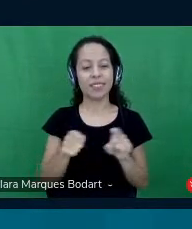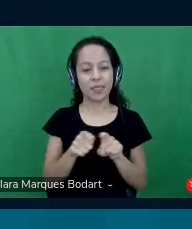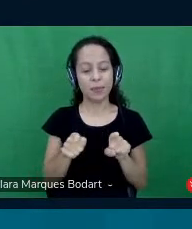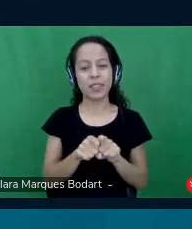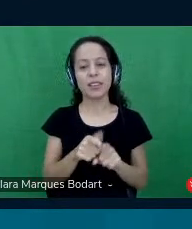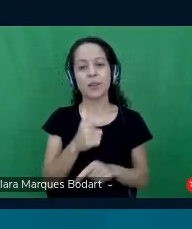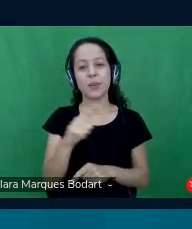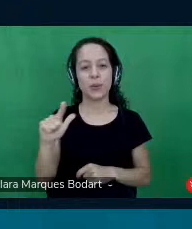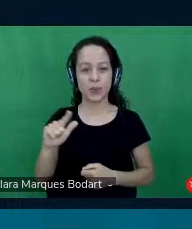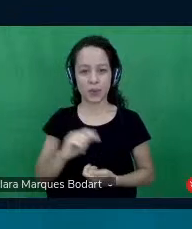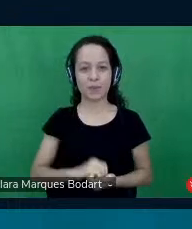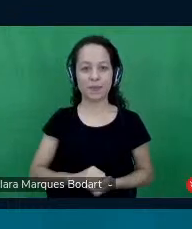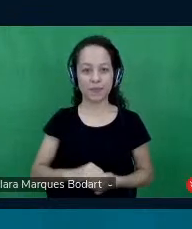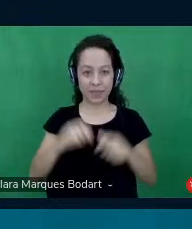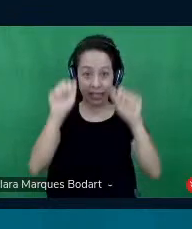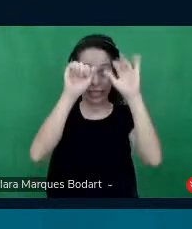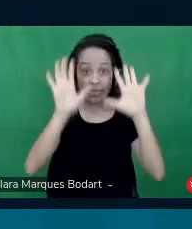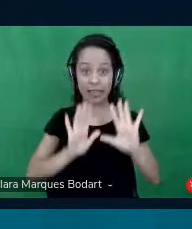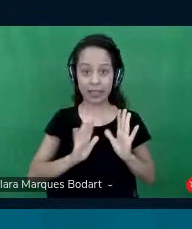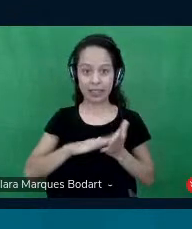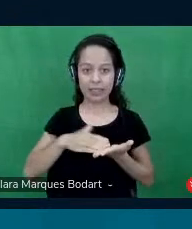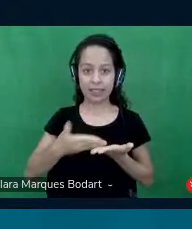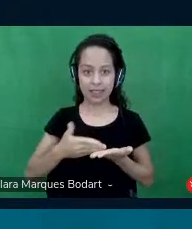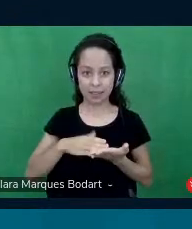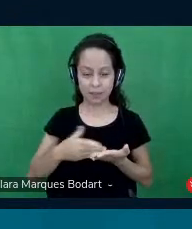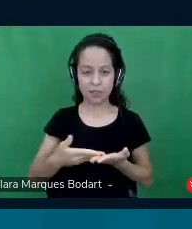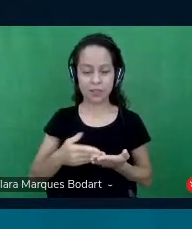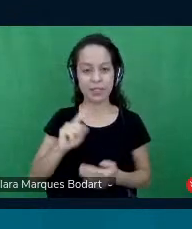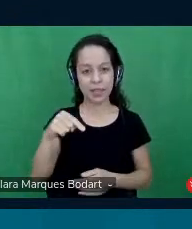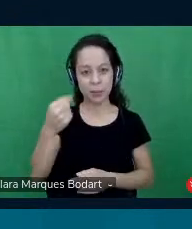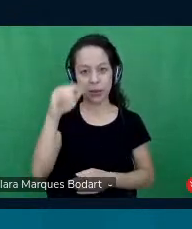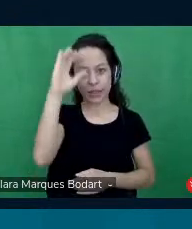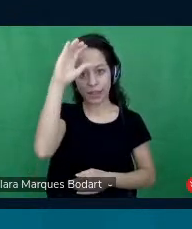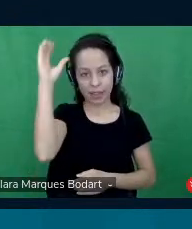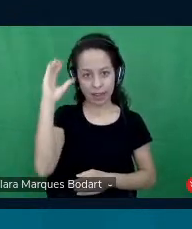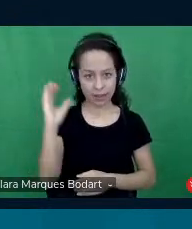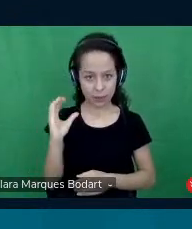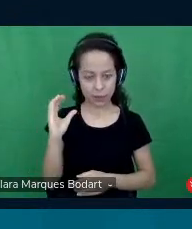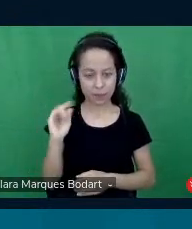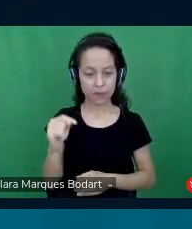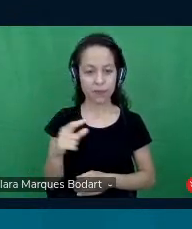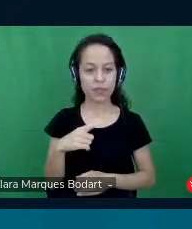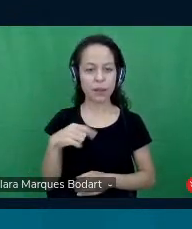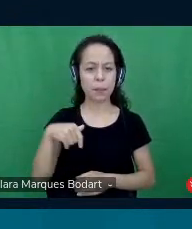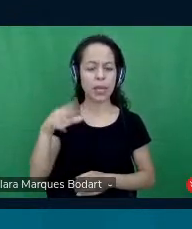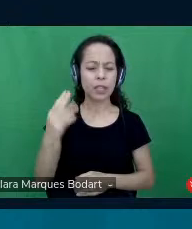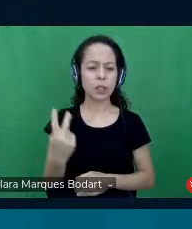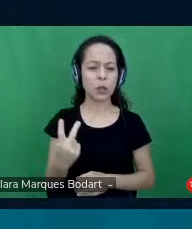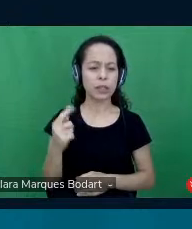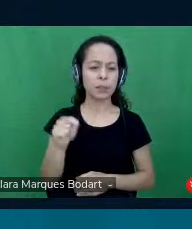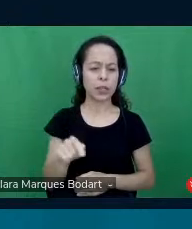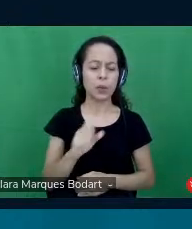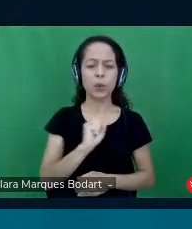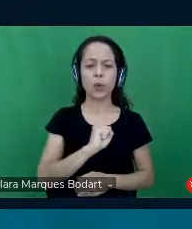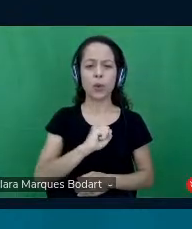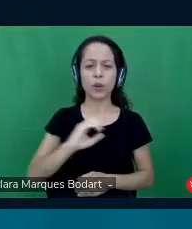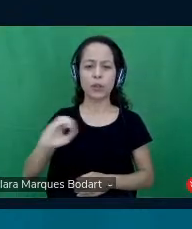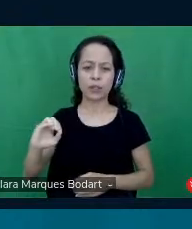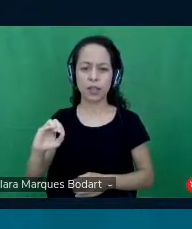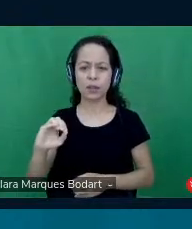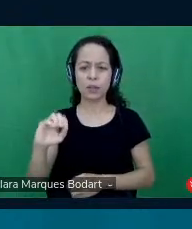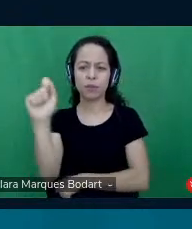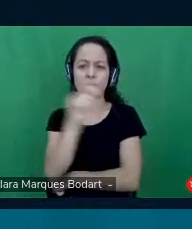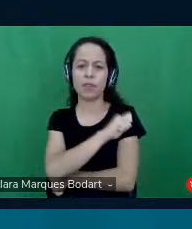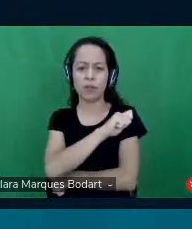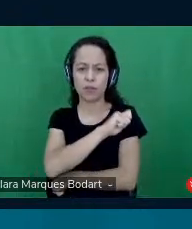num programa, né, que tem seus mais de 2.800 alunos, isso em 2023 pela